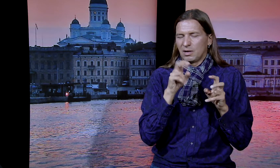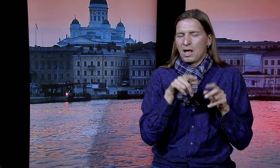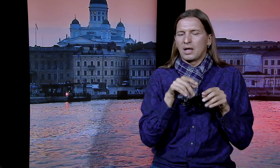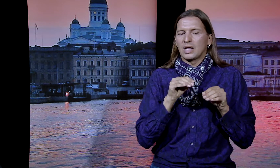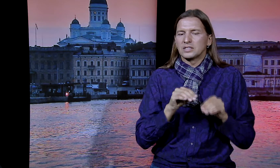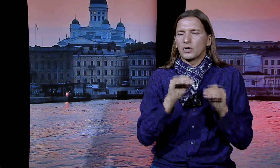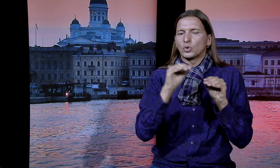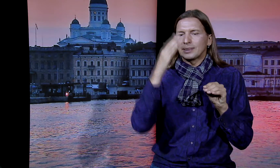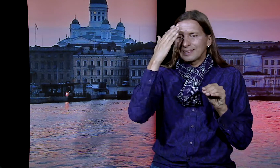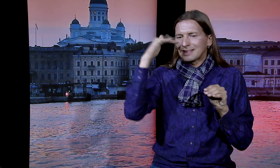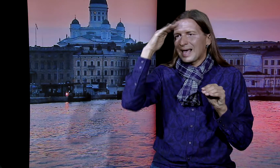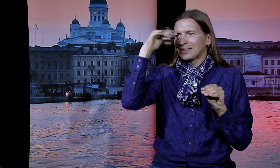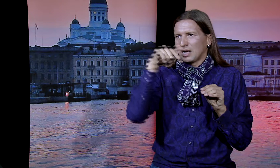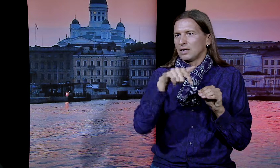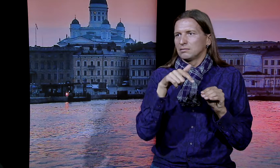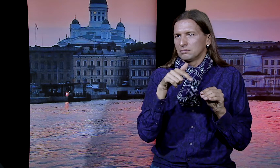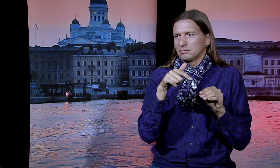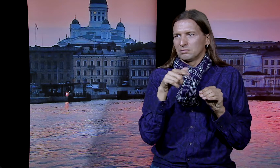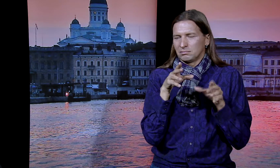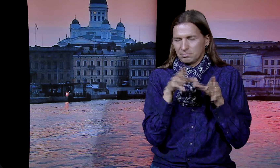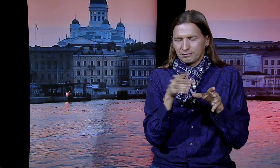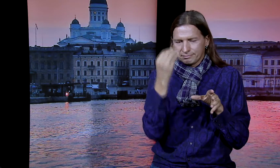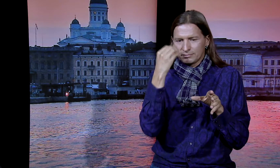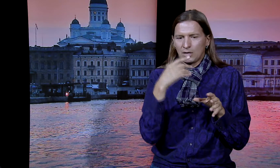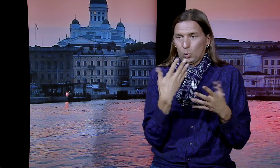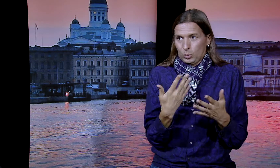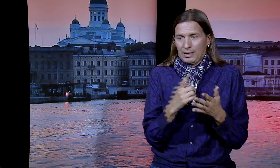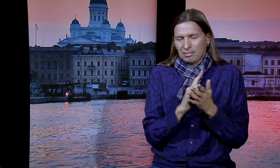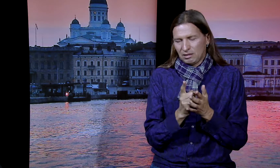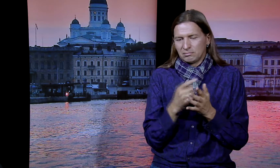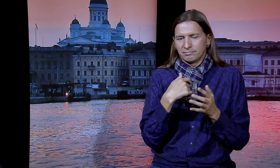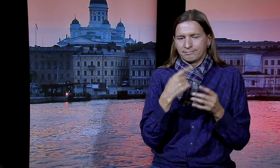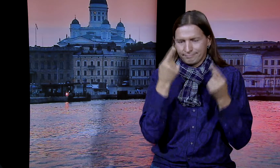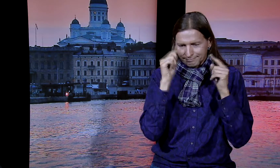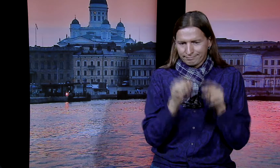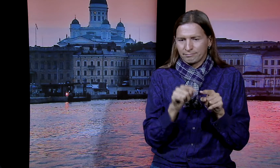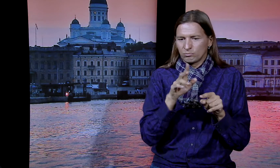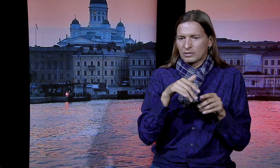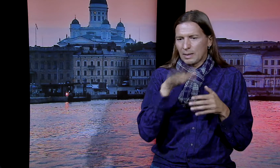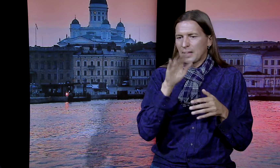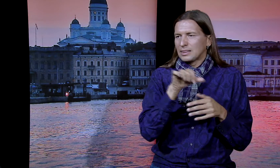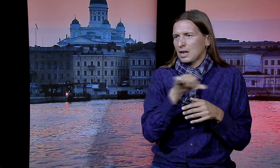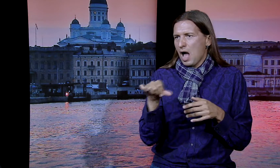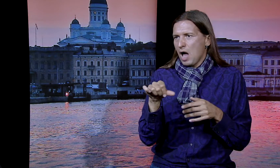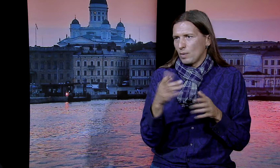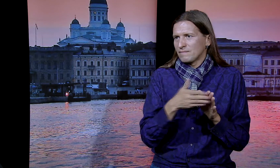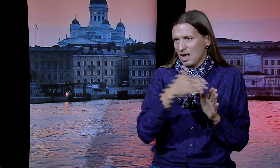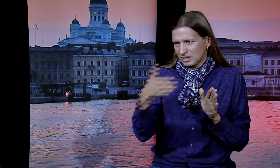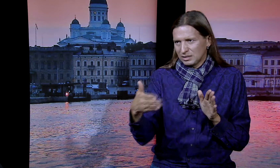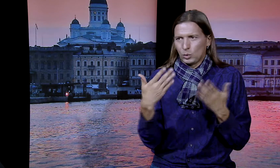Mahdollisuuksia on lukuisia. Tällä hetkellä opiskelen kasvatustieteiden tiedekunnassa ja opintoni ovat edenneet